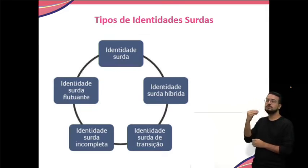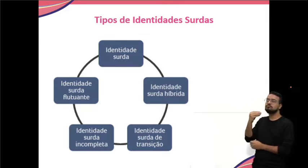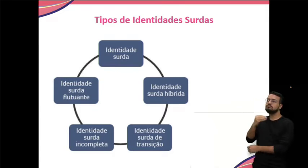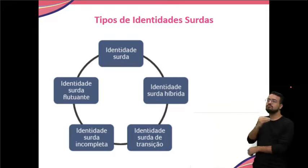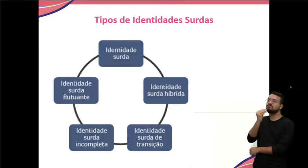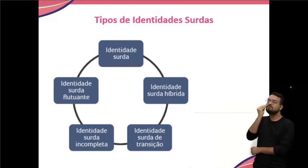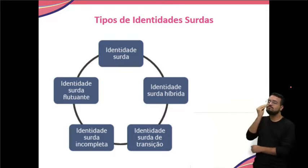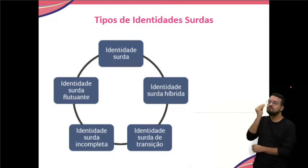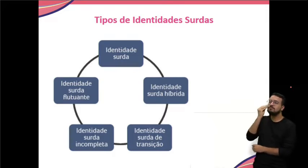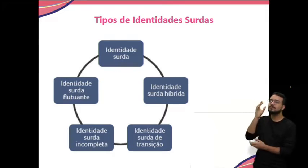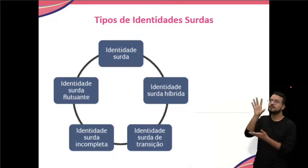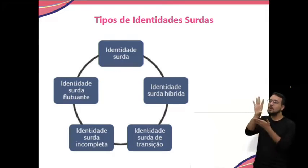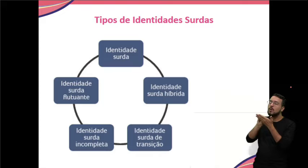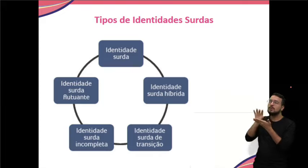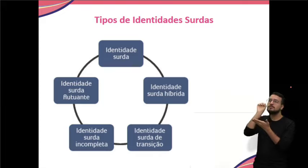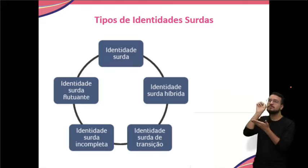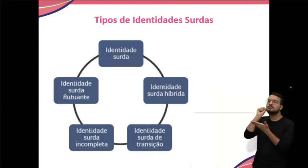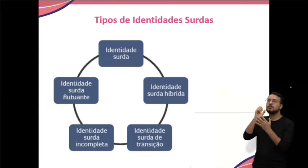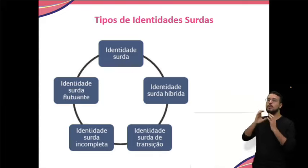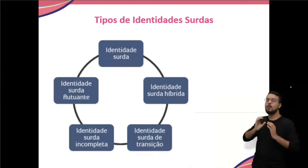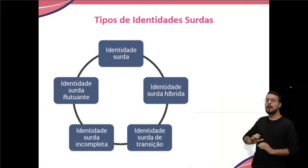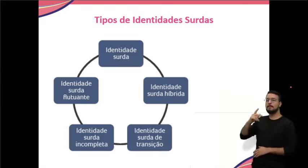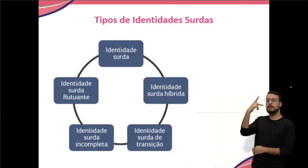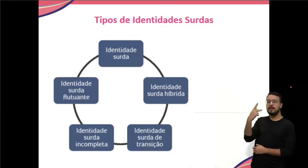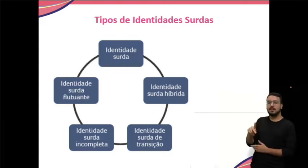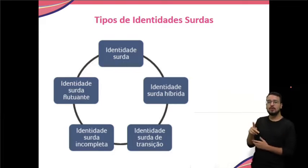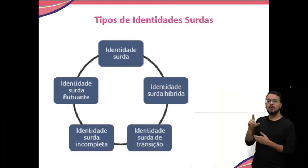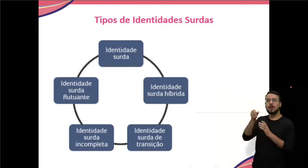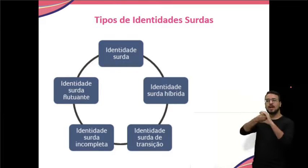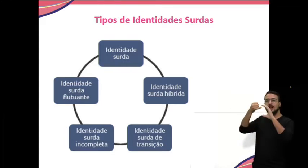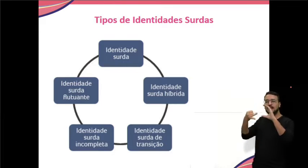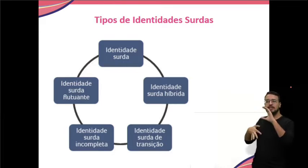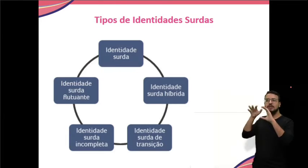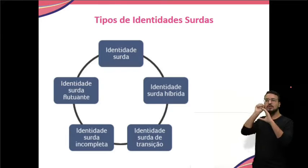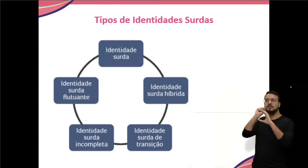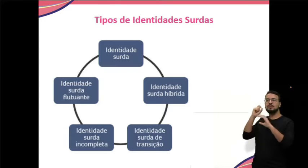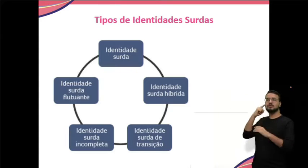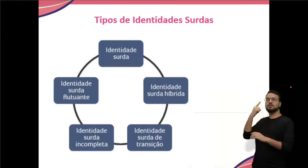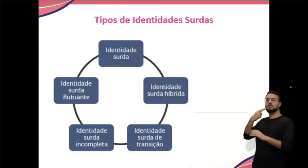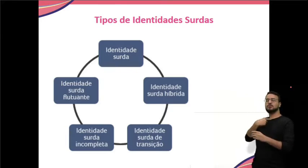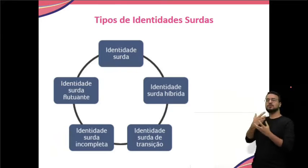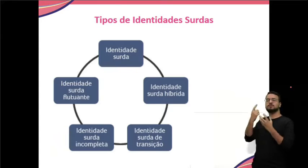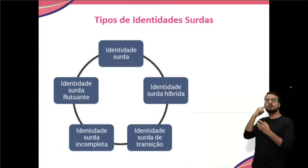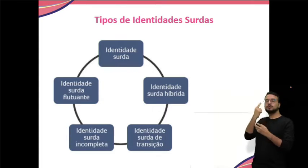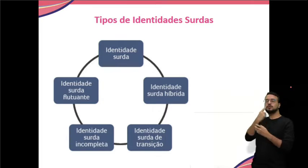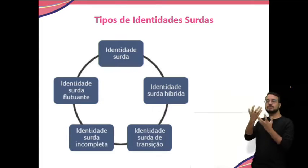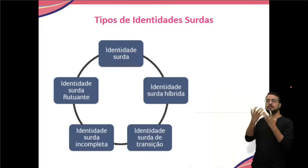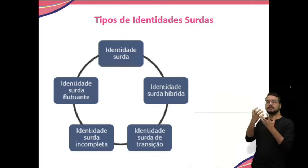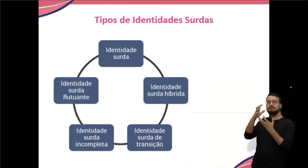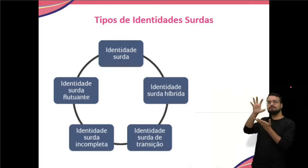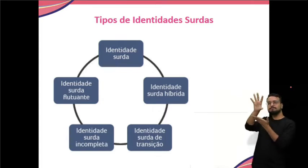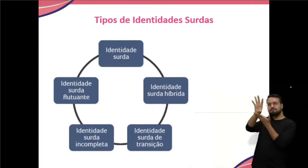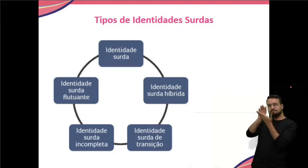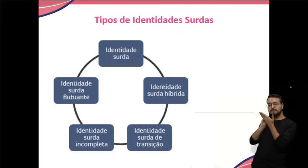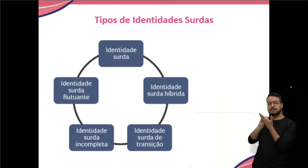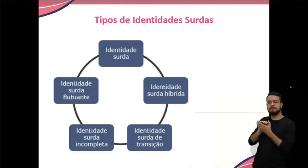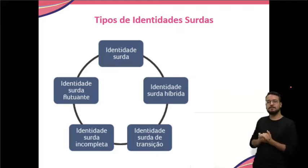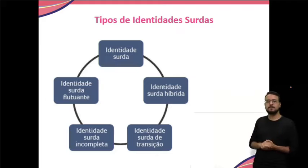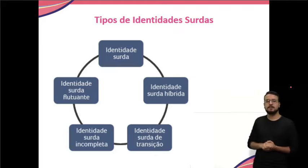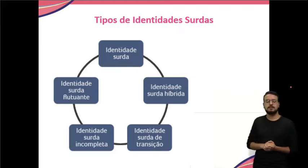ouvinte, todas as características dessa cultura ouvinte. Subindo, nós temos ali a identidade surda